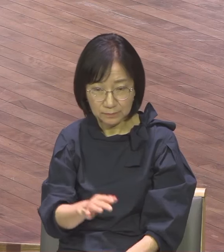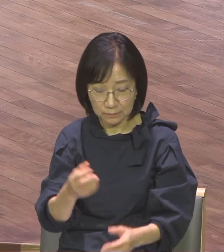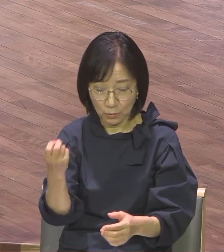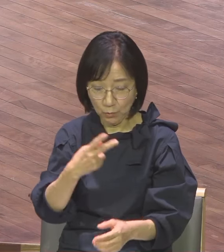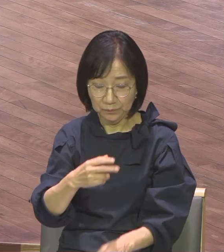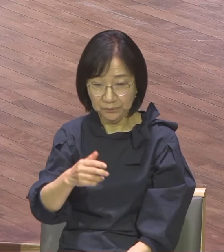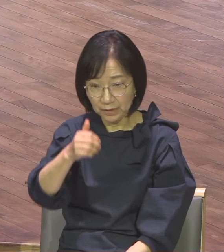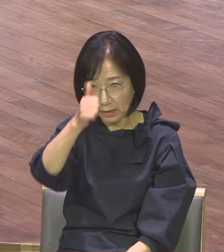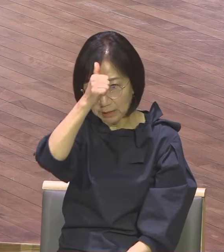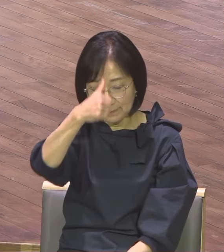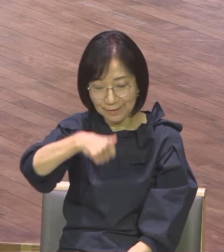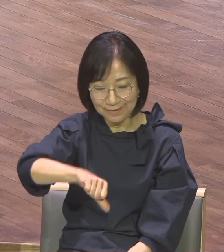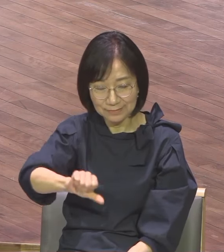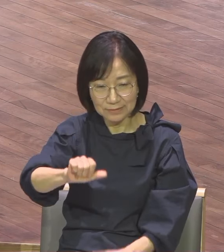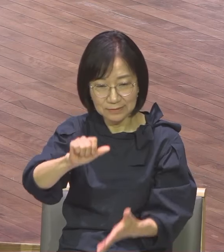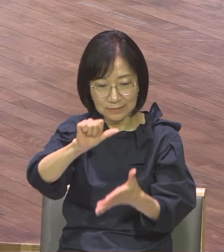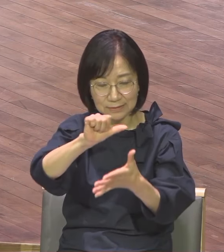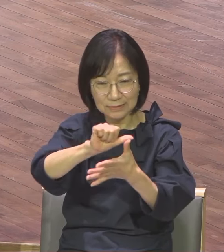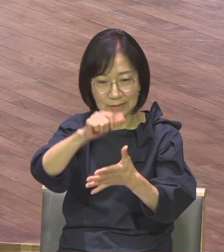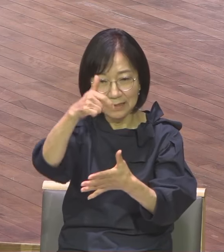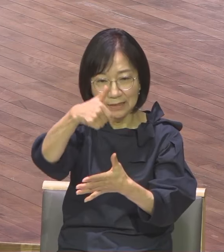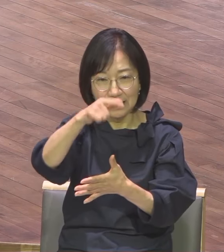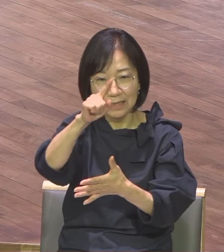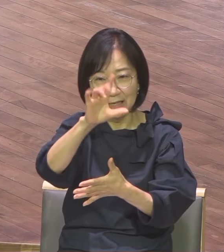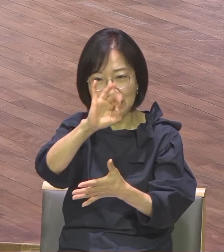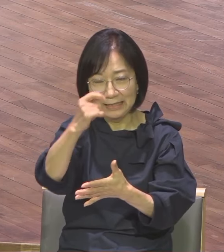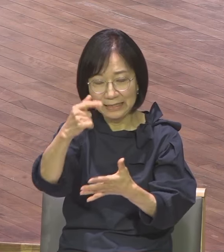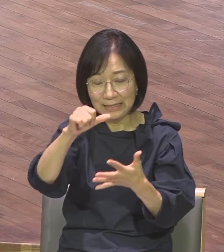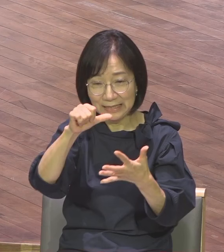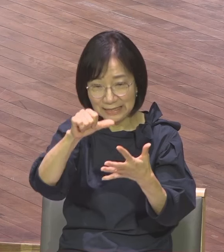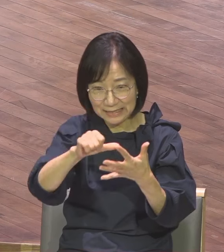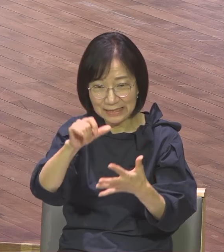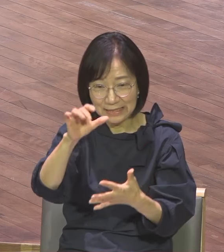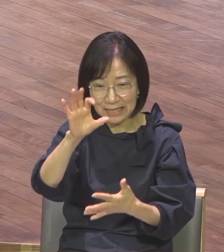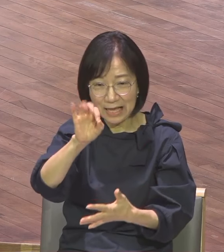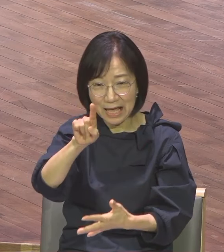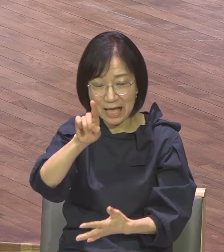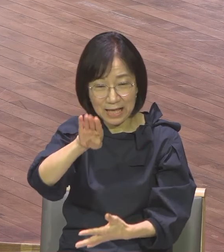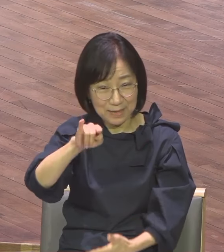있었는데 아벨이 뭐요? 살인당하자 죽잖아요. 형에게. 이